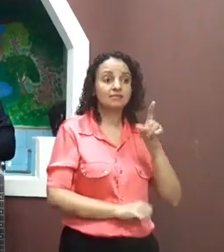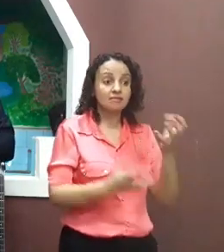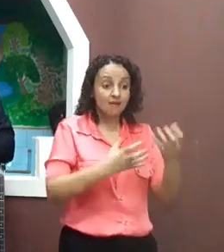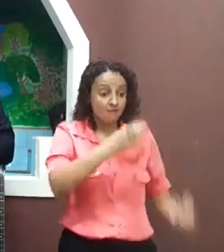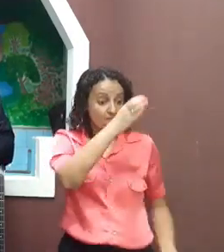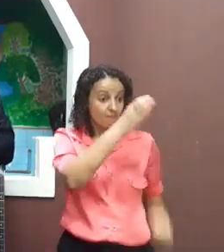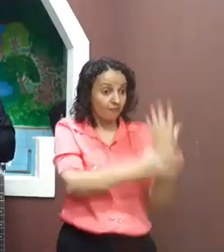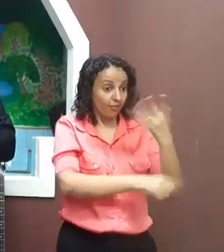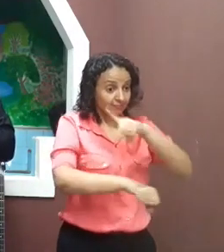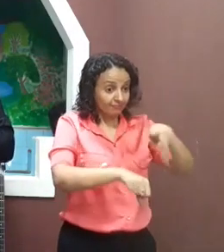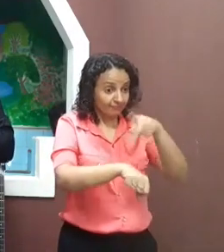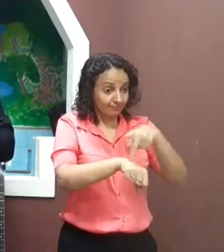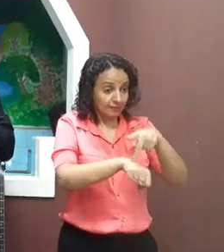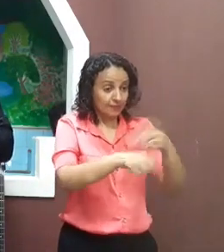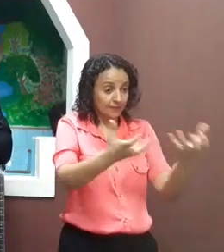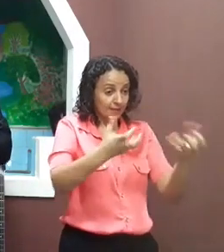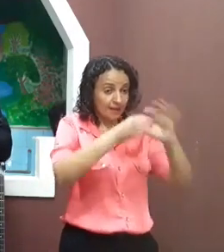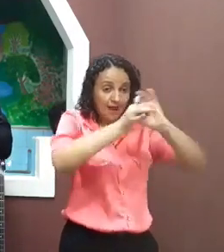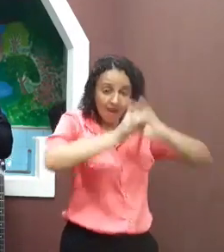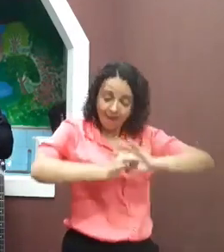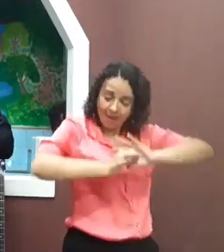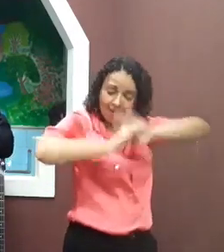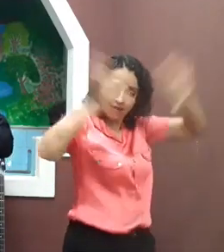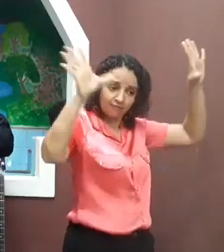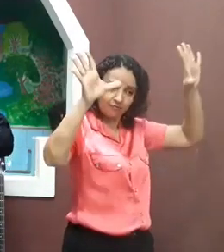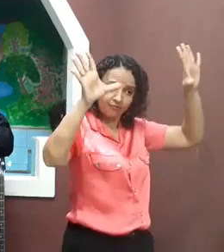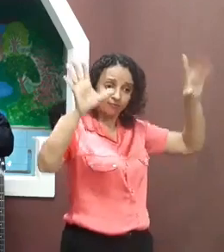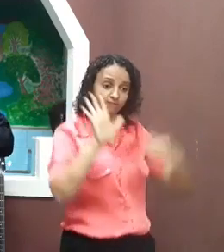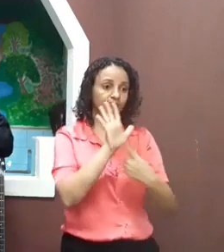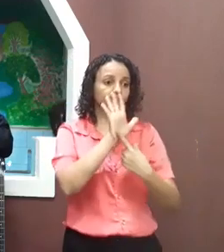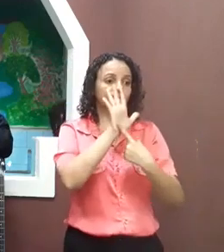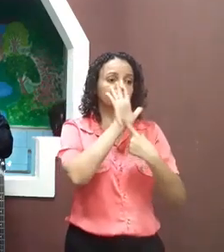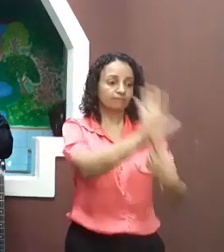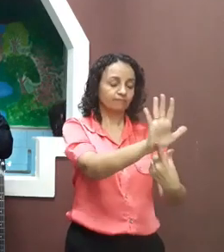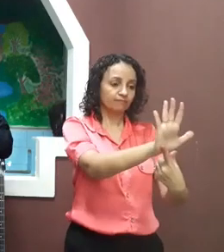de expressar a fé deles.